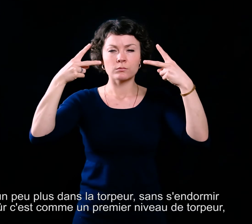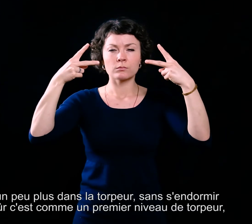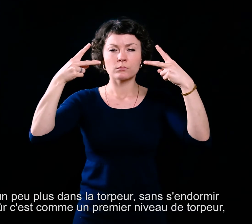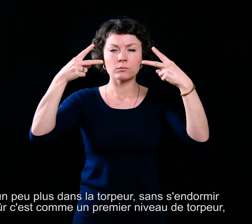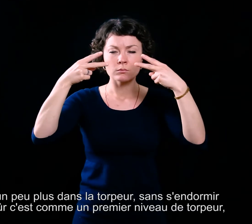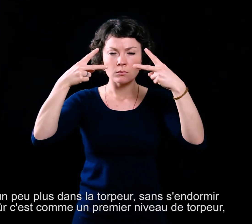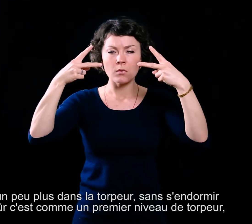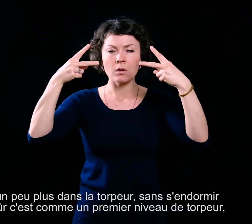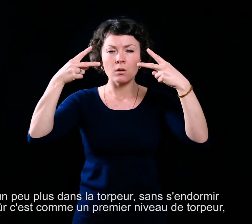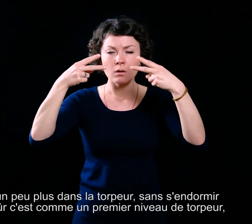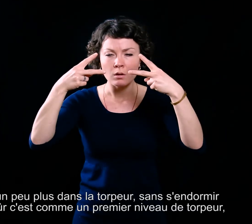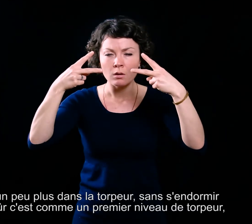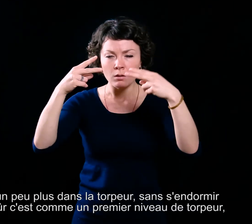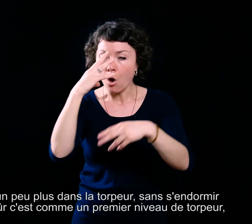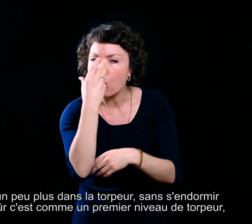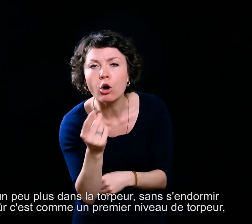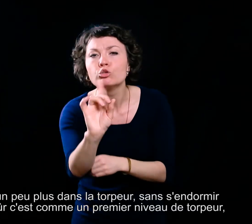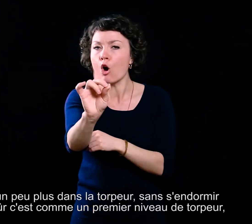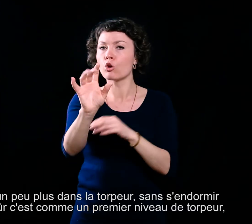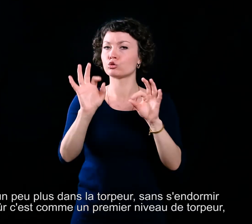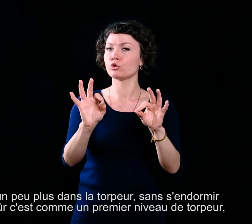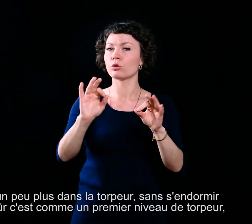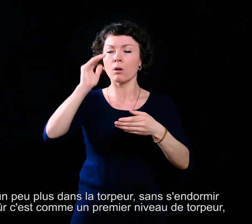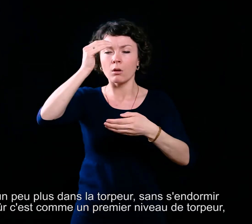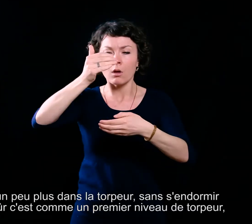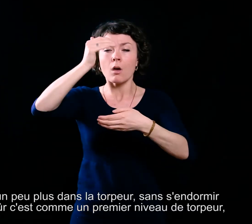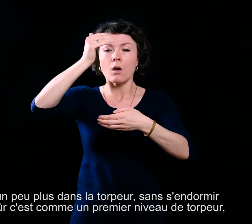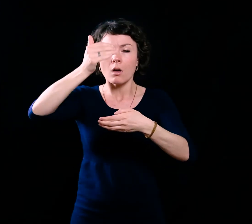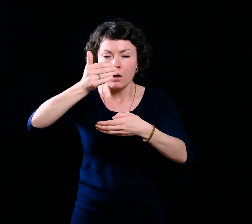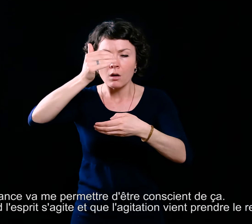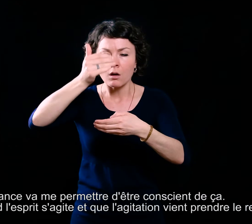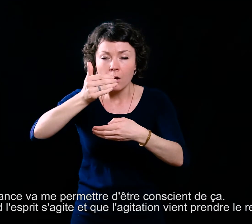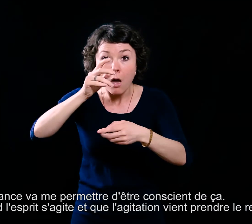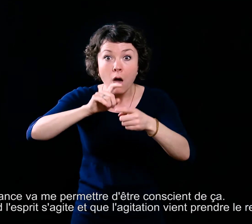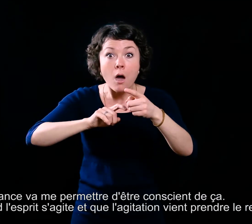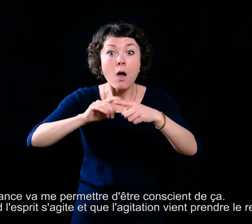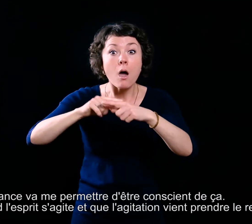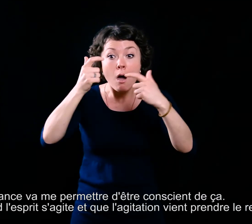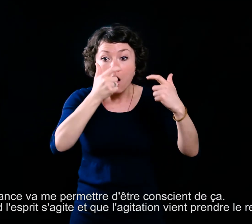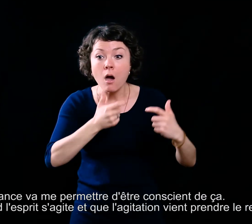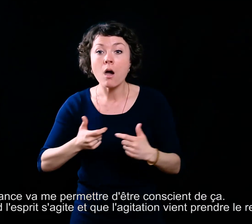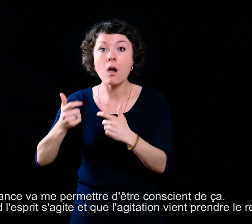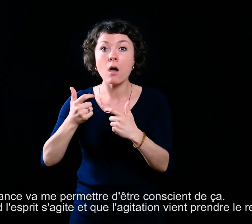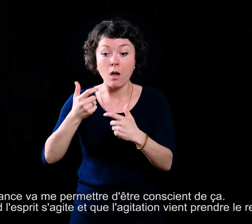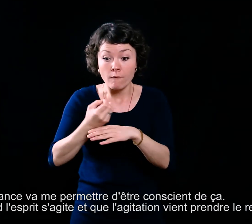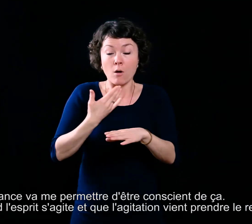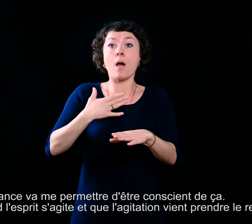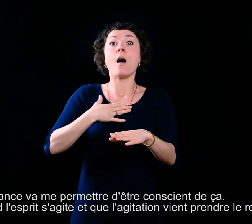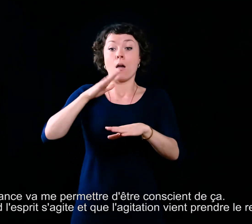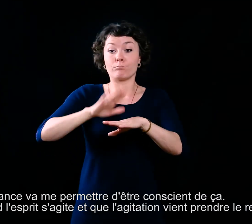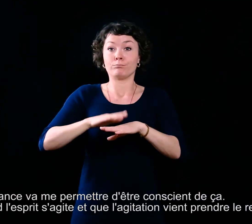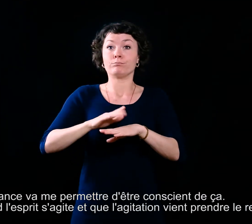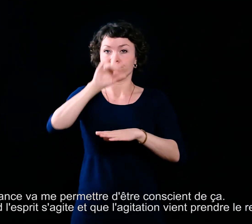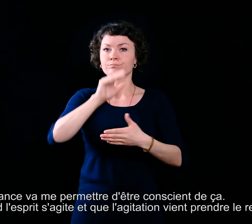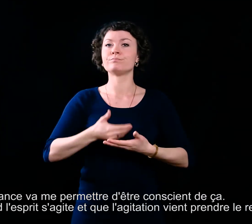la torpeur, sans s'endormir bien sûr, c'est comme un premier niveau de torpeur, la vigilance va me permettre d'être conscient de ça. À